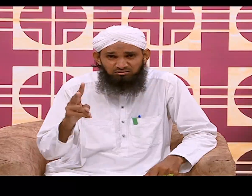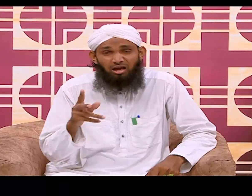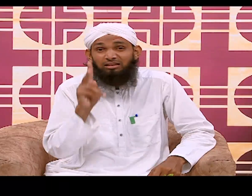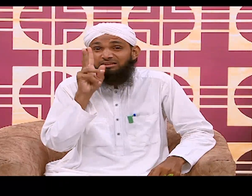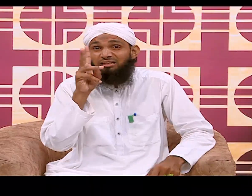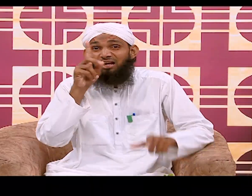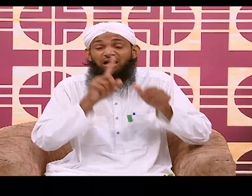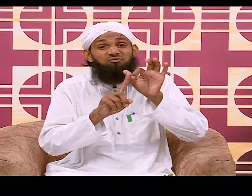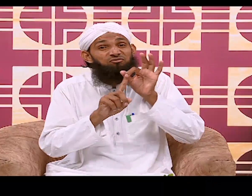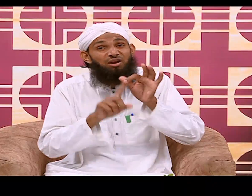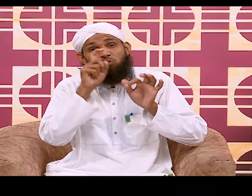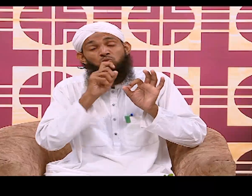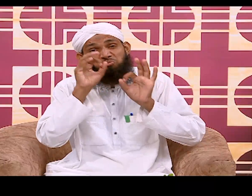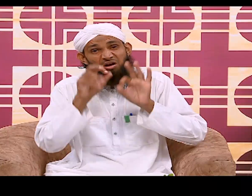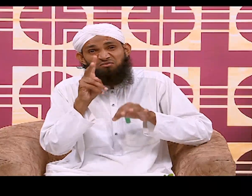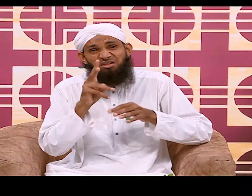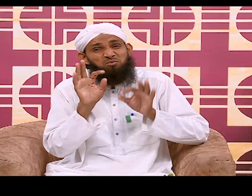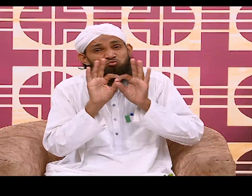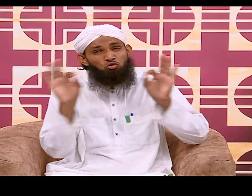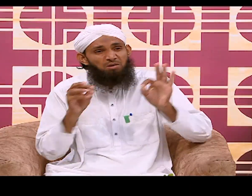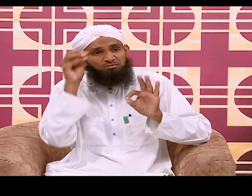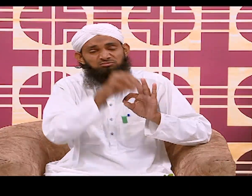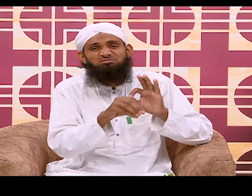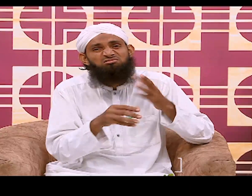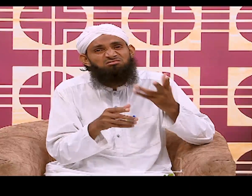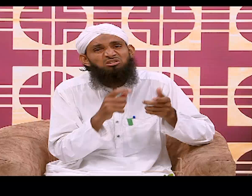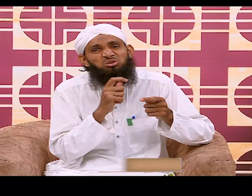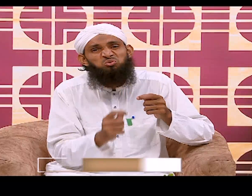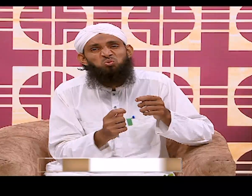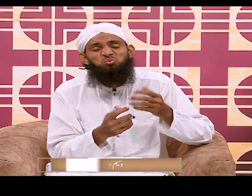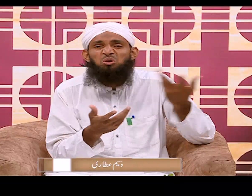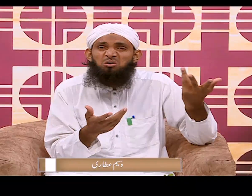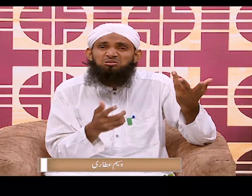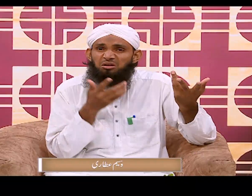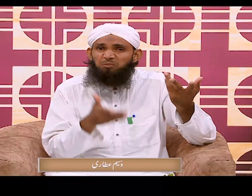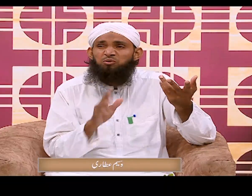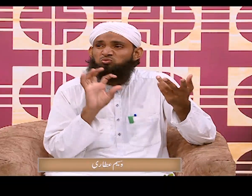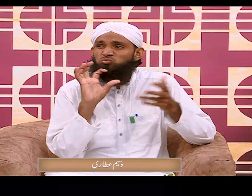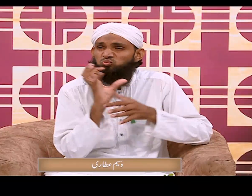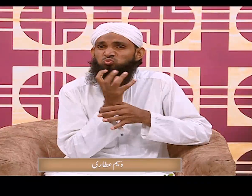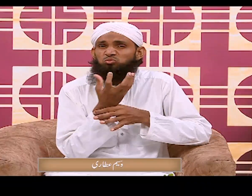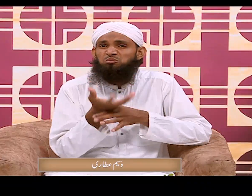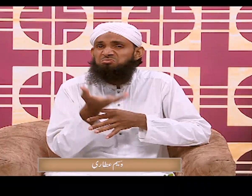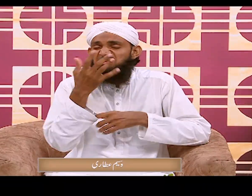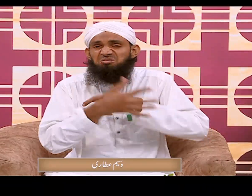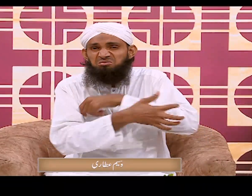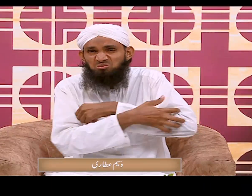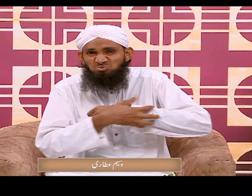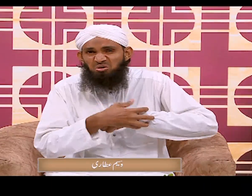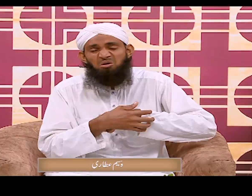پر زکوٰۃ فرض ہوتی ہے وہ پوری زکوٰۃ بھی نہیں نکالتے۔ معاشرے میں غربت و افلاس، تنگ دستی،